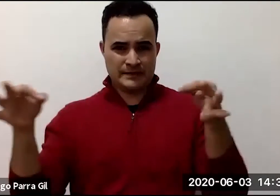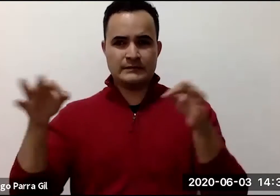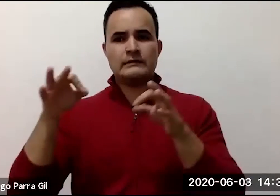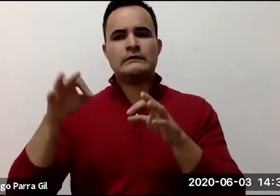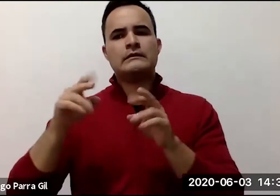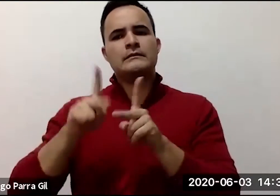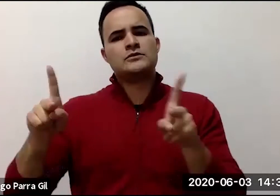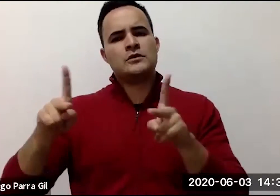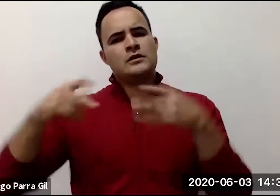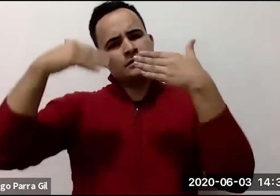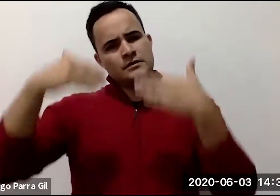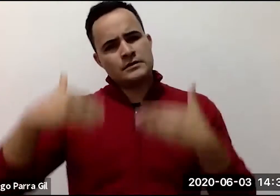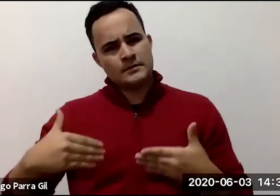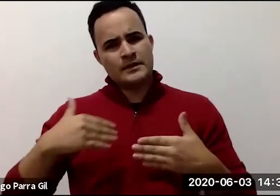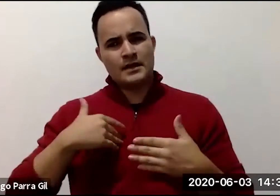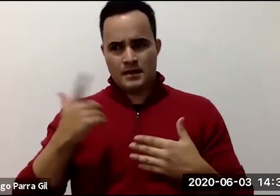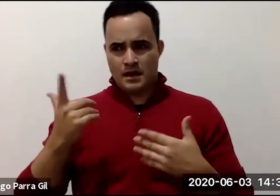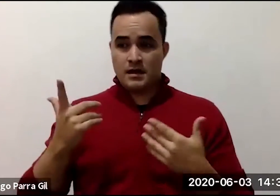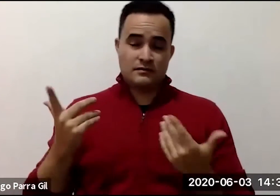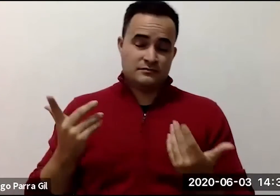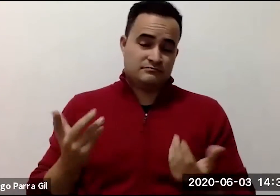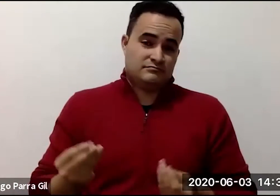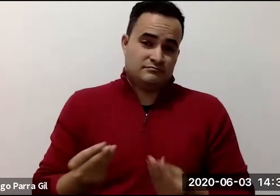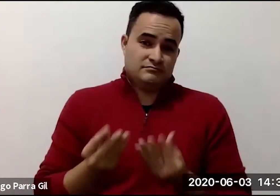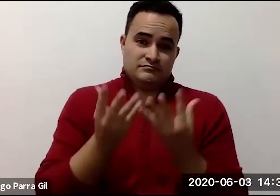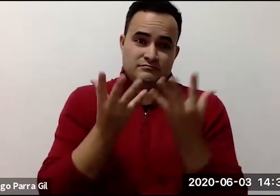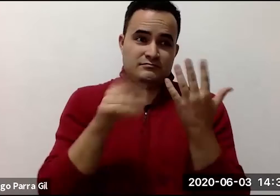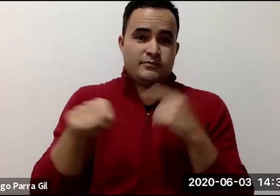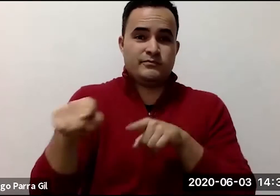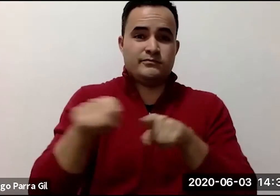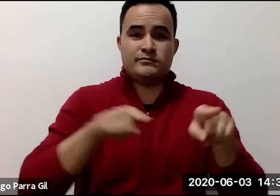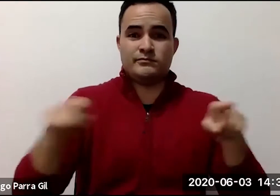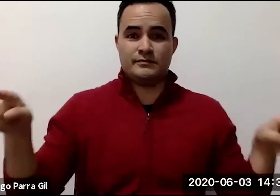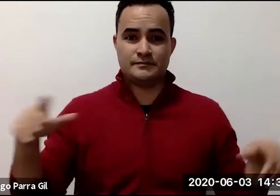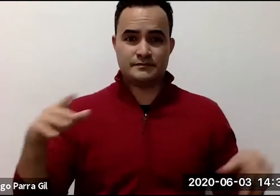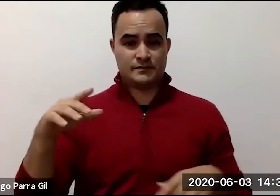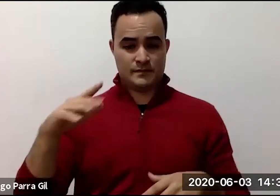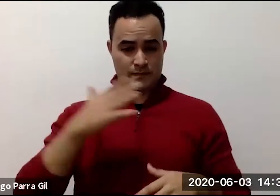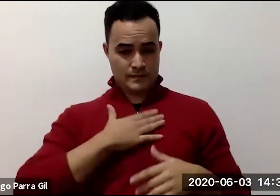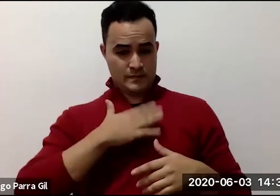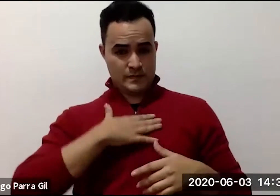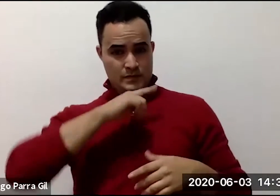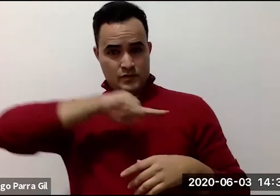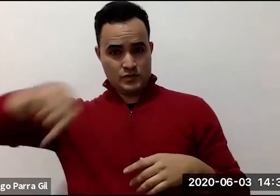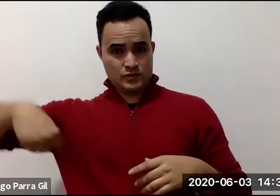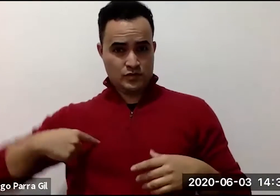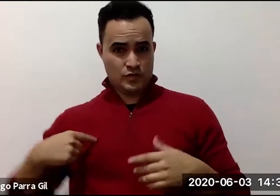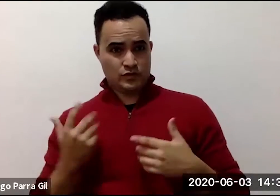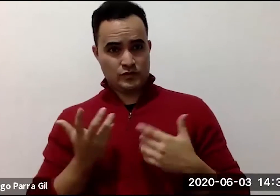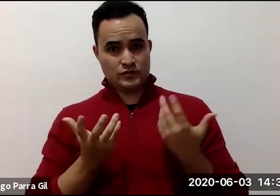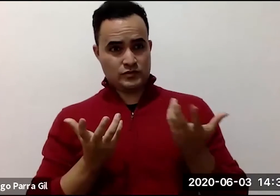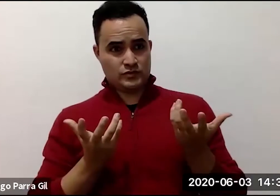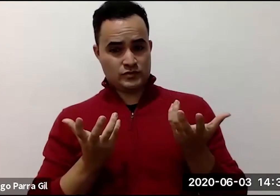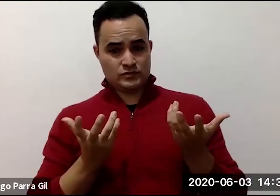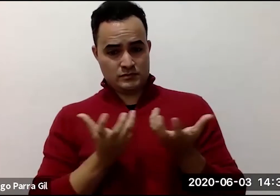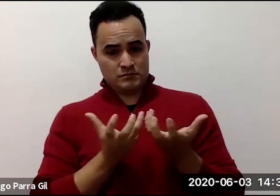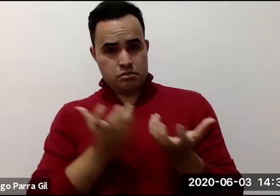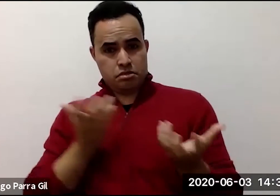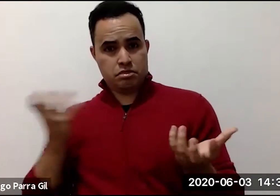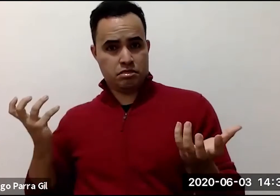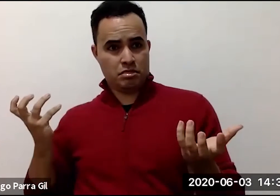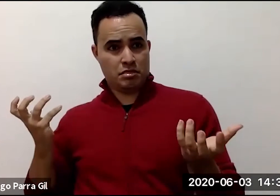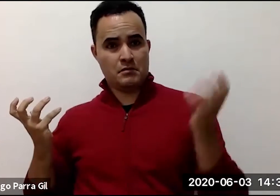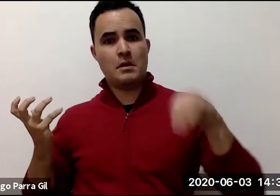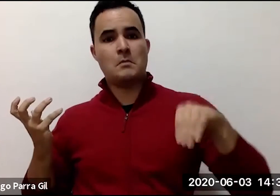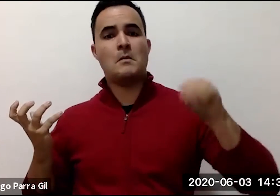recrearse. Nada para nosotras y nosotros sin nuestros cuerpos, nuestros cuerpos que